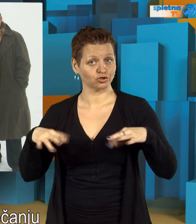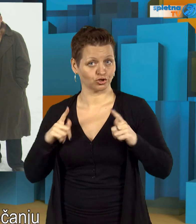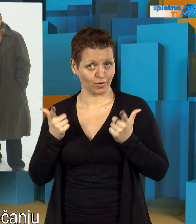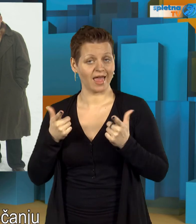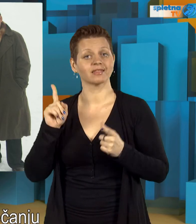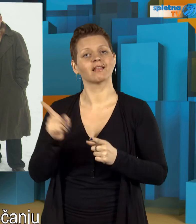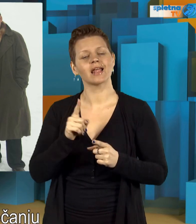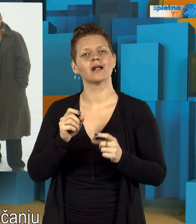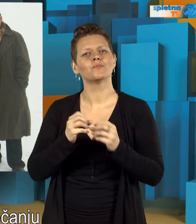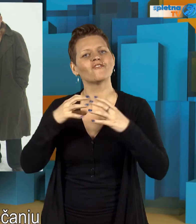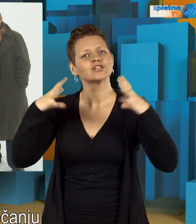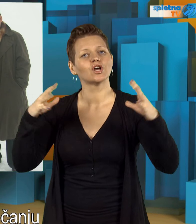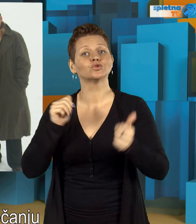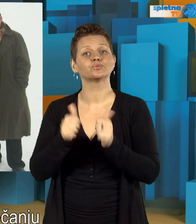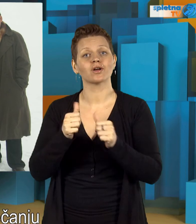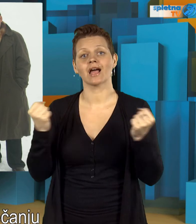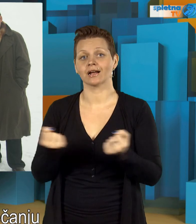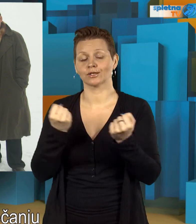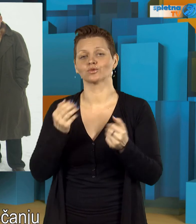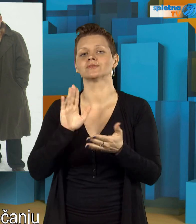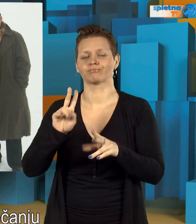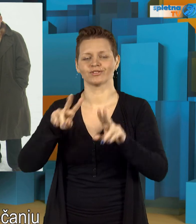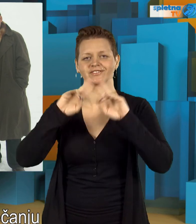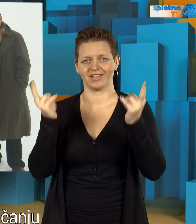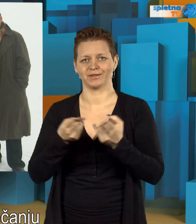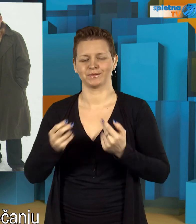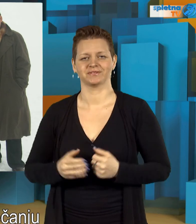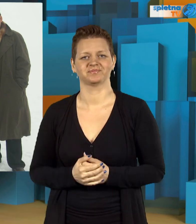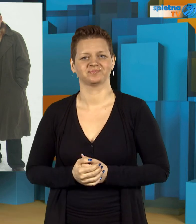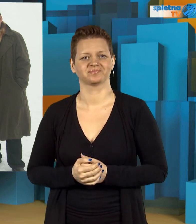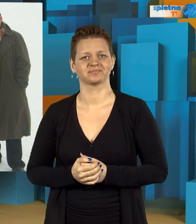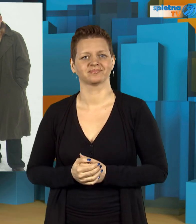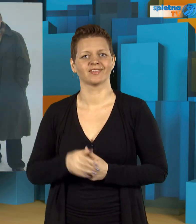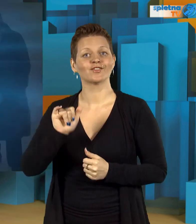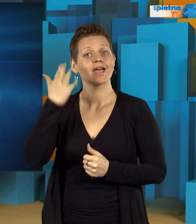življenja ter povečanju športnih aktivnosti po svetu. To je